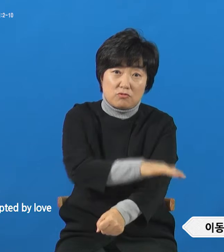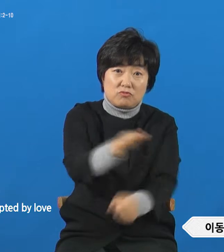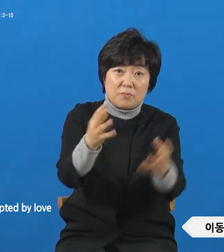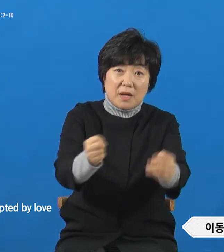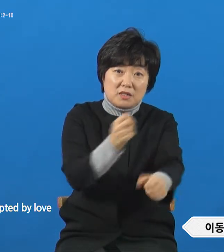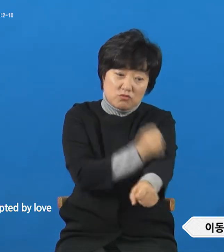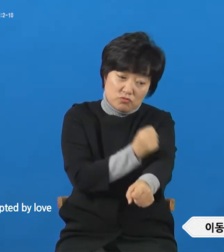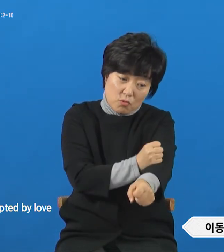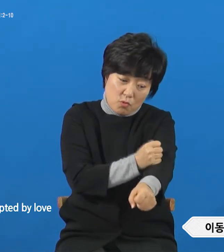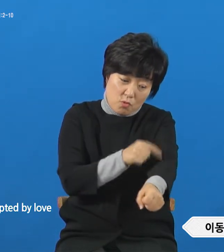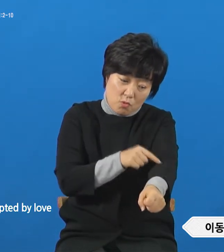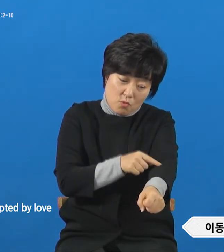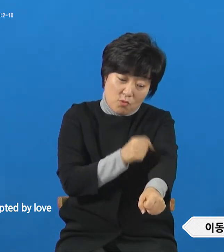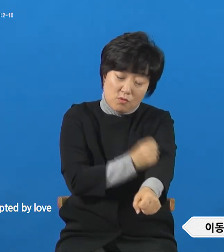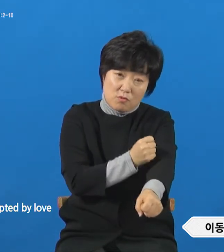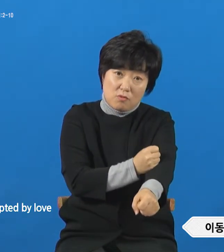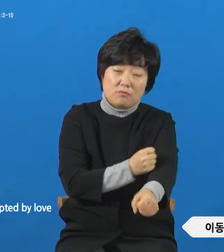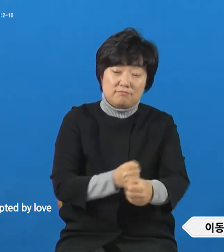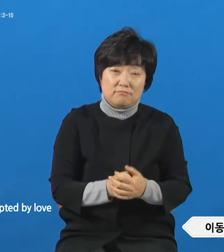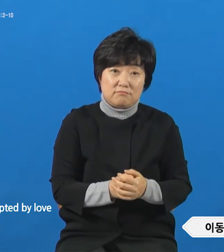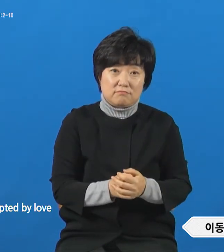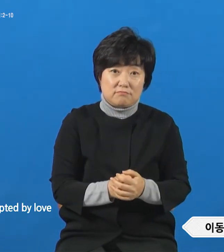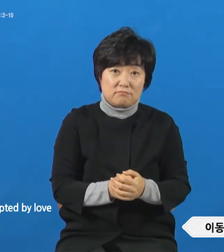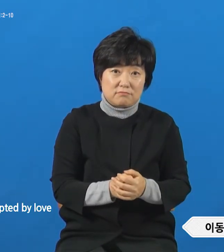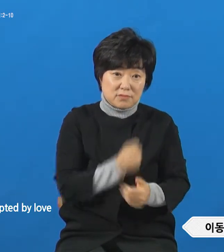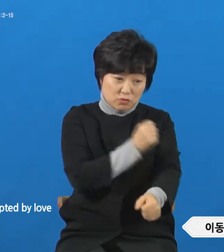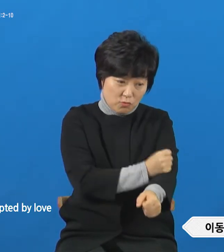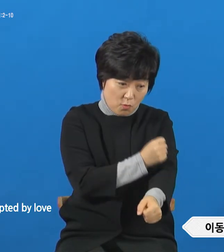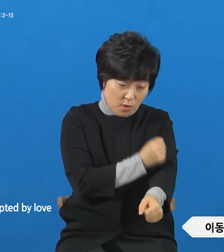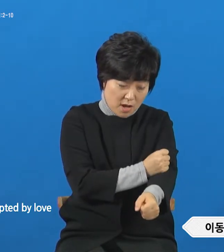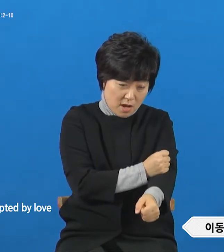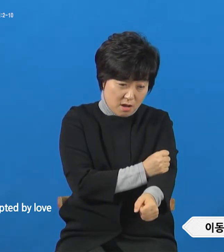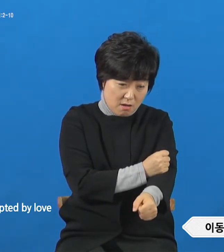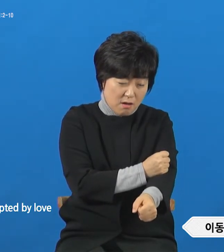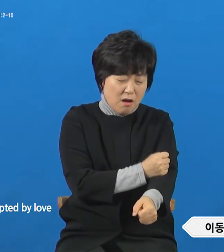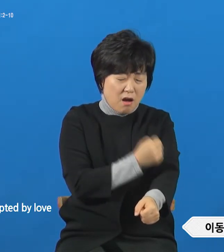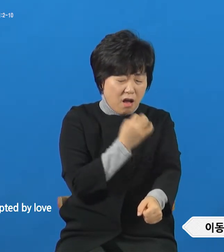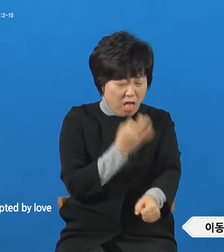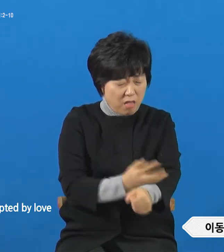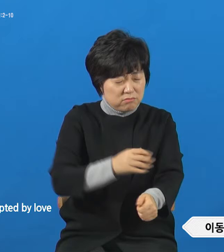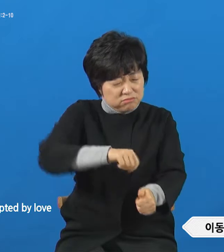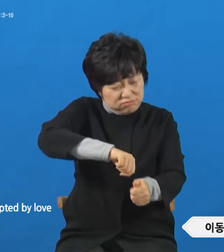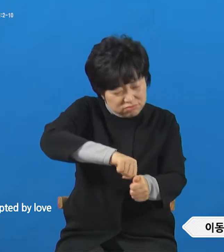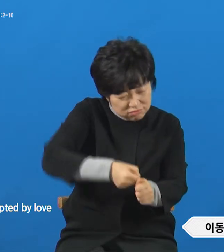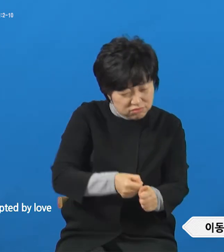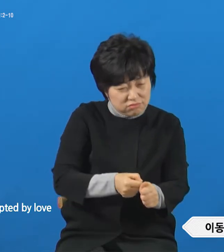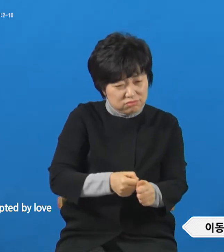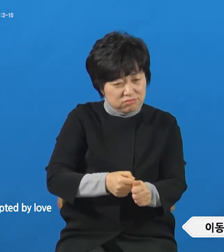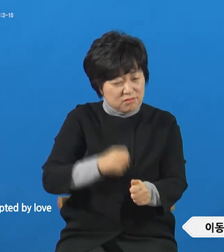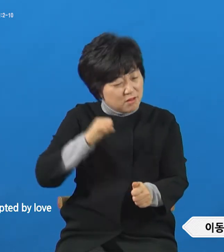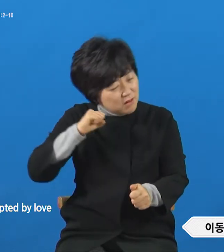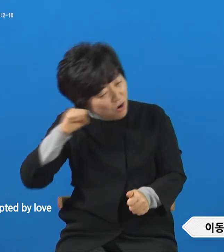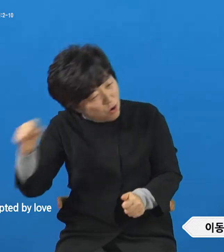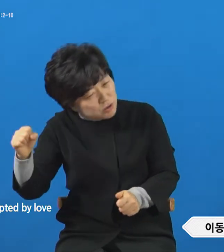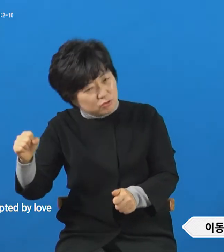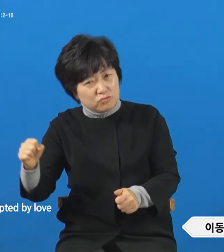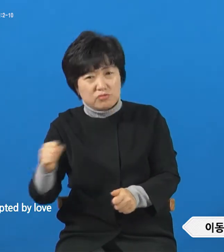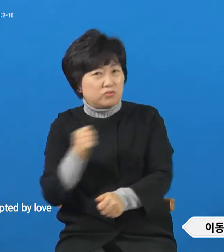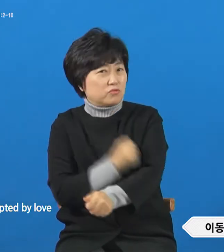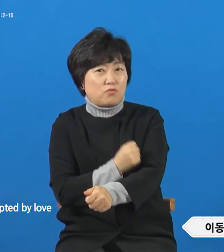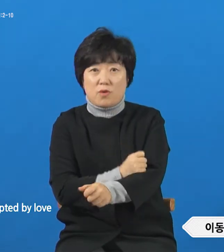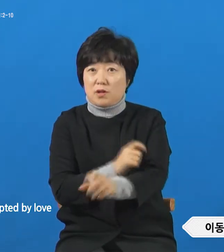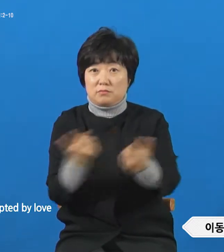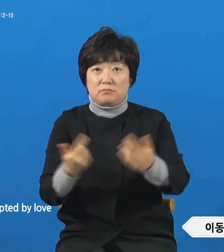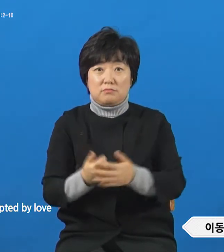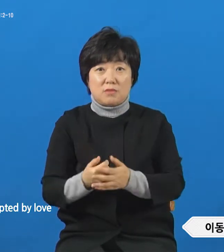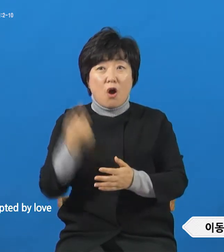수고하긴 하는데 인생을 살다 보면 수고해야죠. 그런데 그냥 해야 되니까 억지로 하는 의무감의 수고가 아니라는